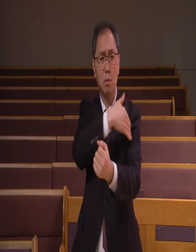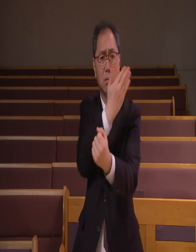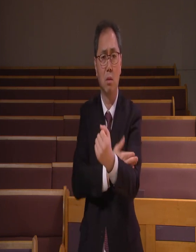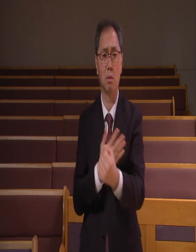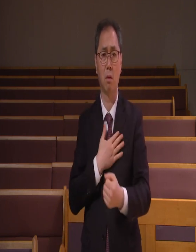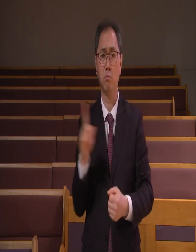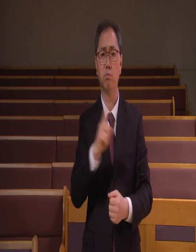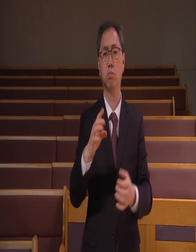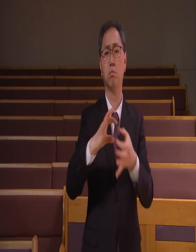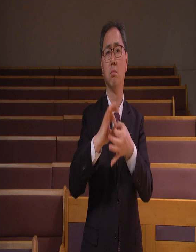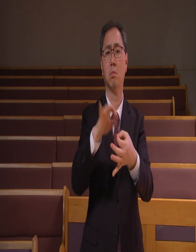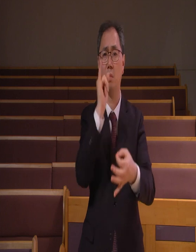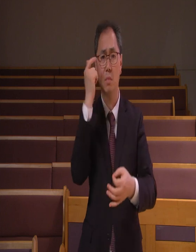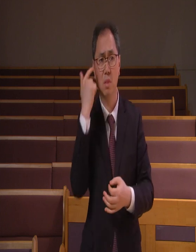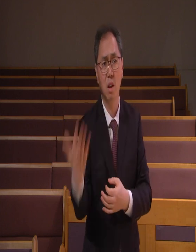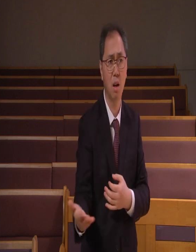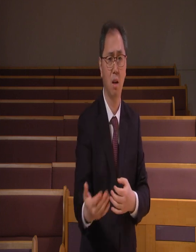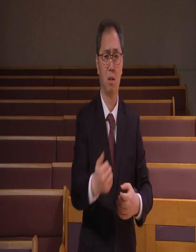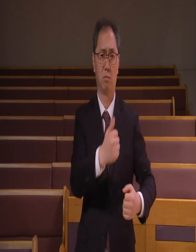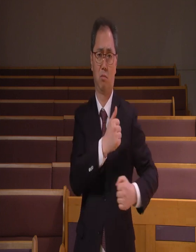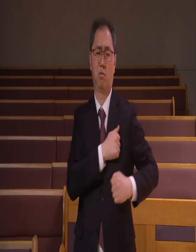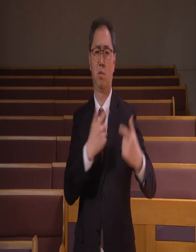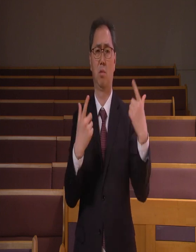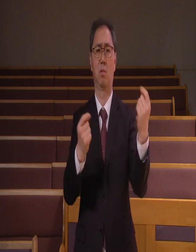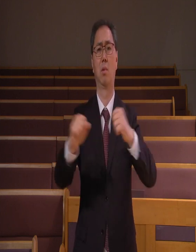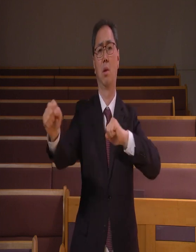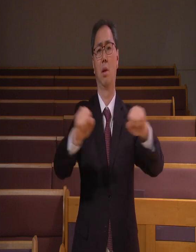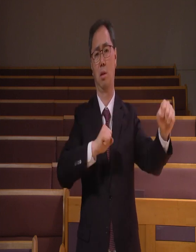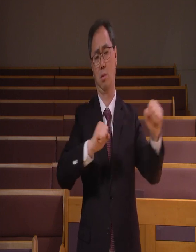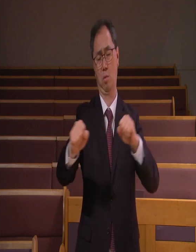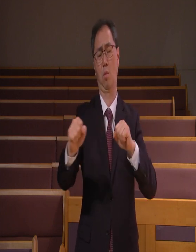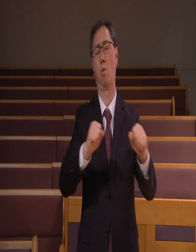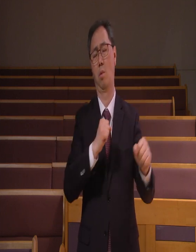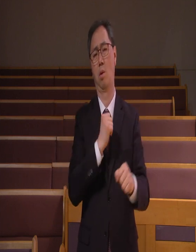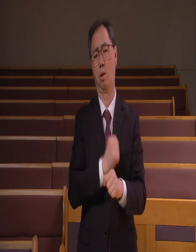있었는가? 우리는 로마 군사였어요. 로마 병정들이었죠.